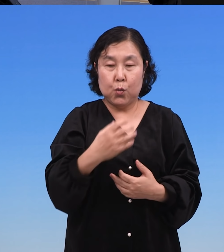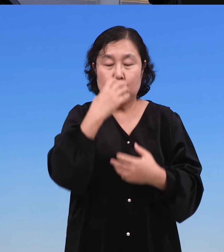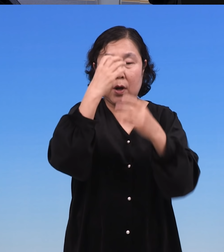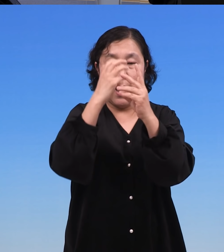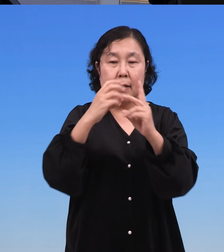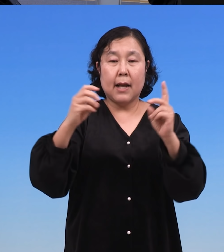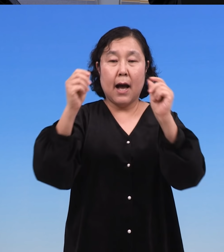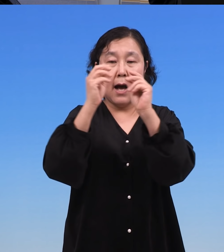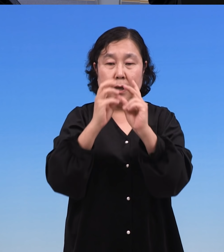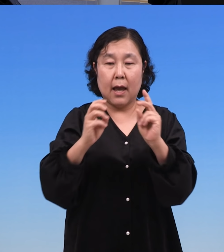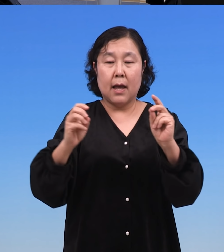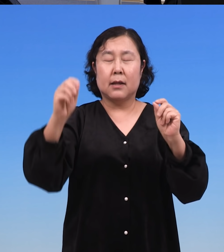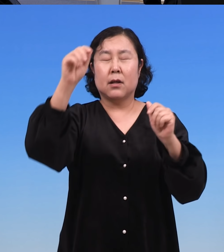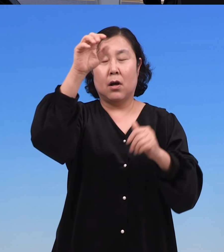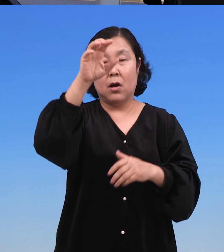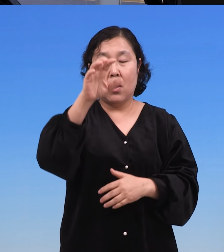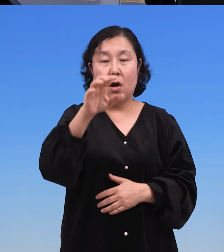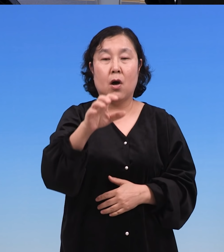거룩한 땅에서